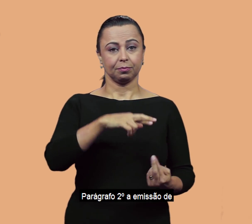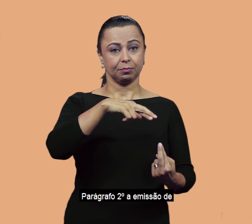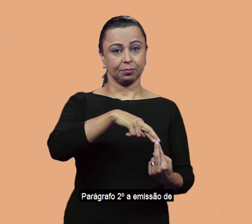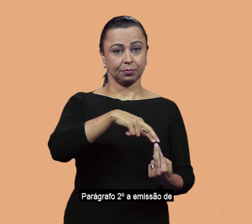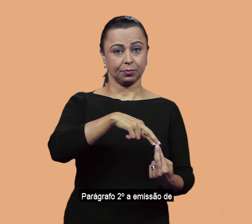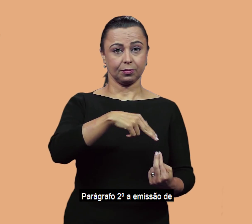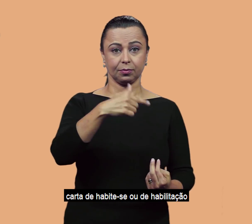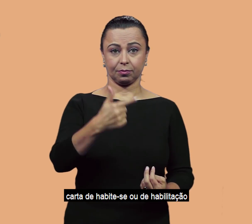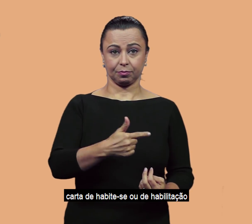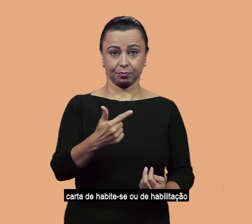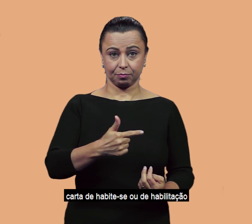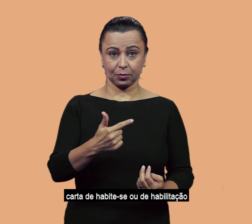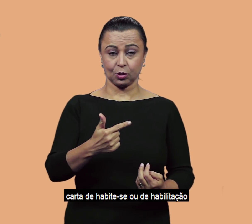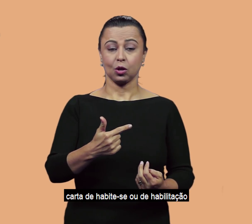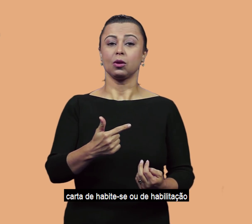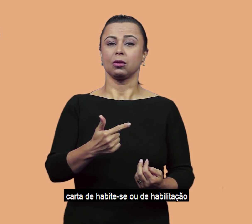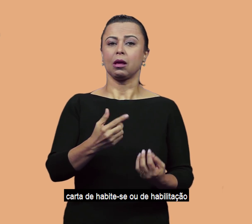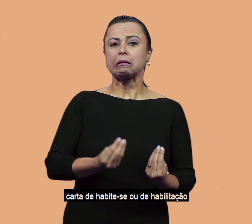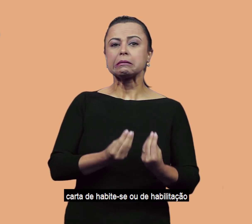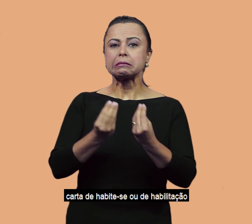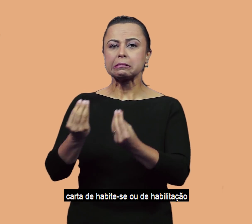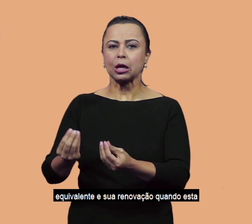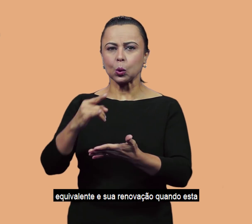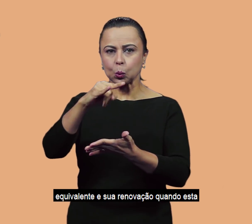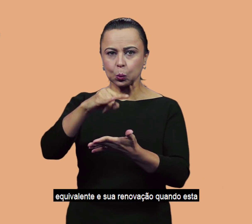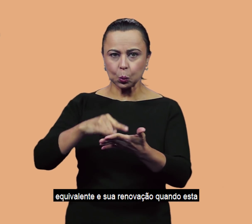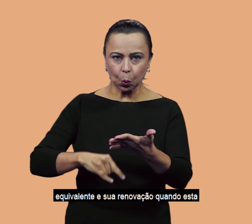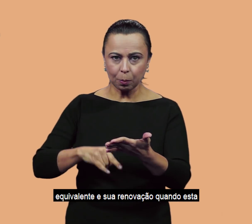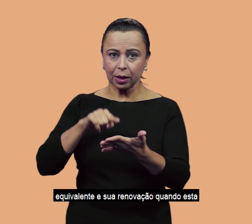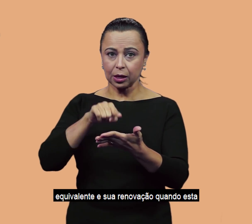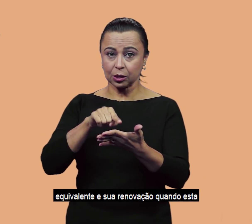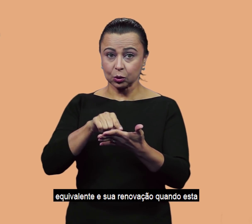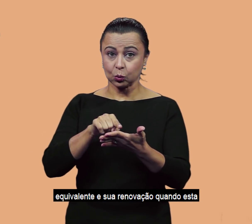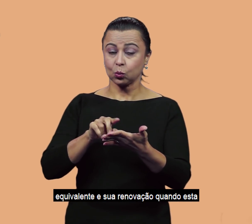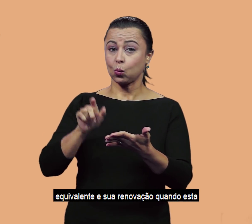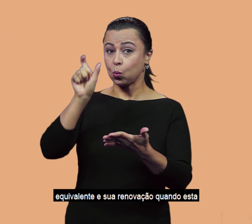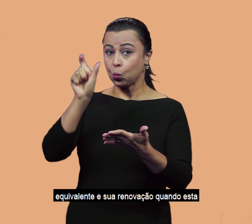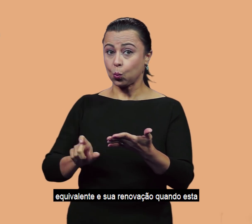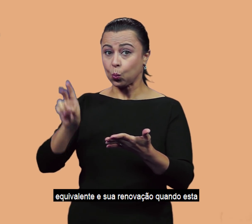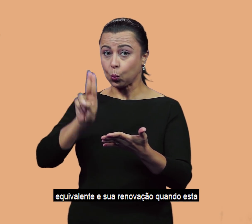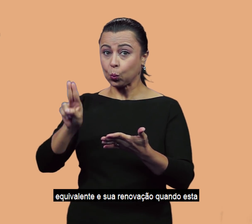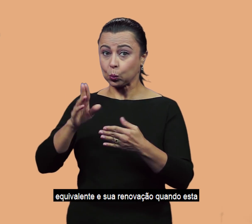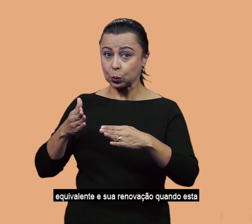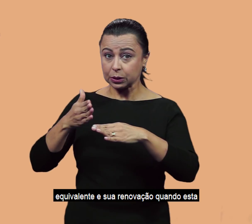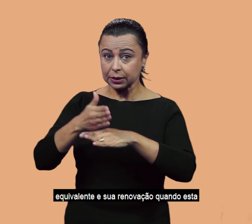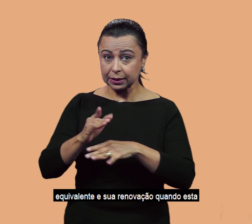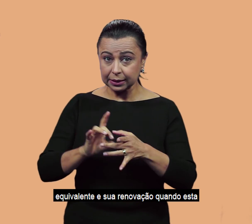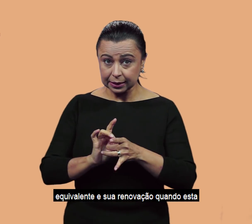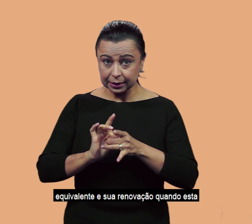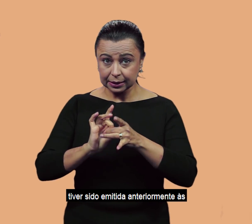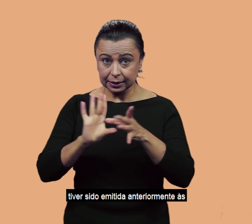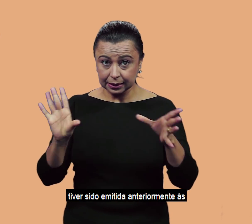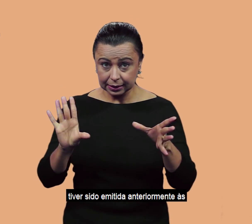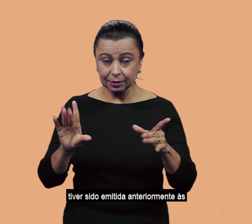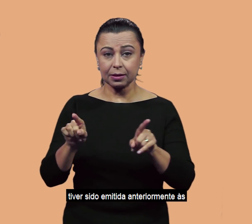de carta de habite-se ou de habilitação equivalente e sua renovação quando esta tiver sido emitida anteriormente